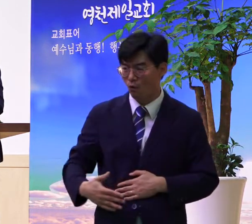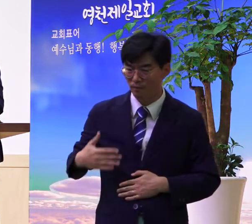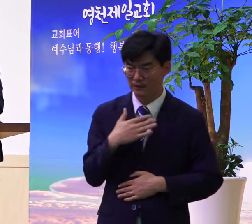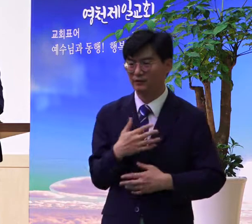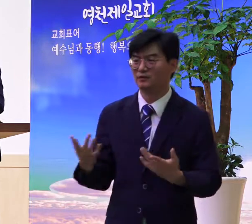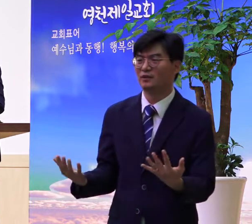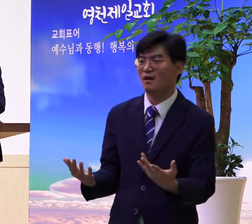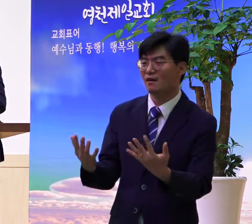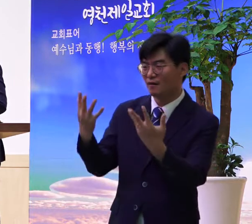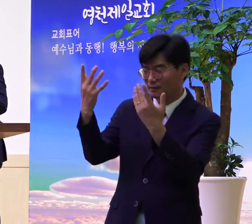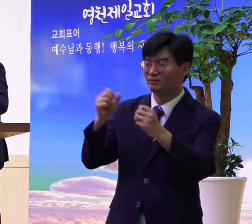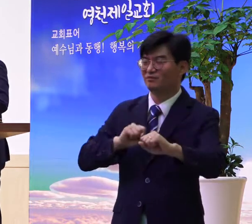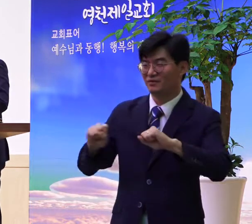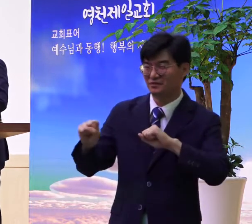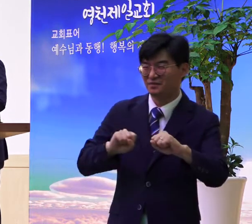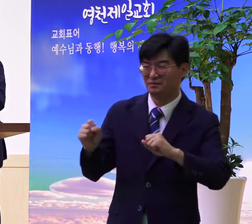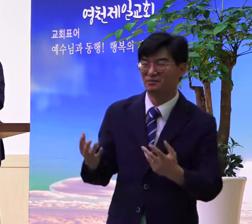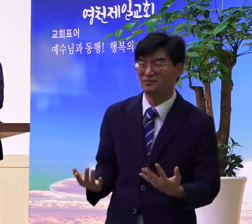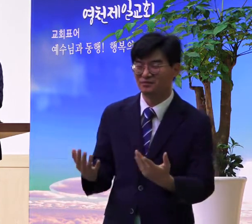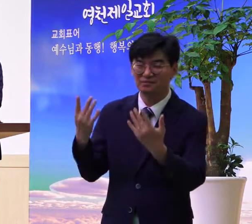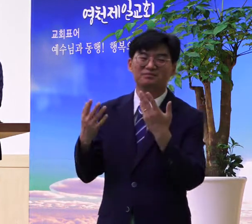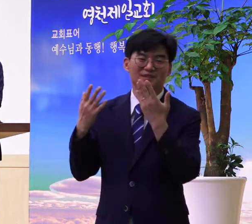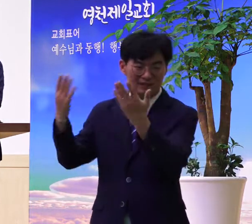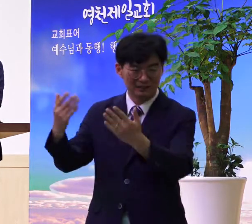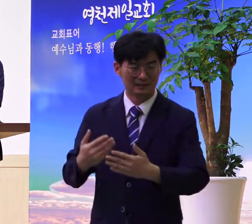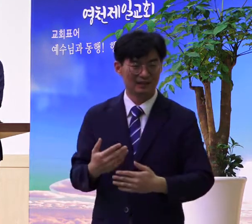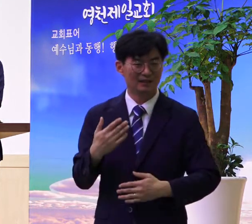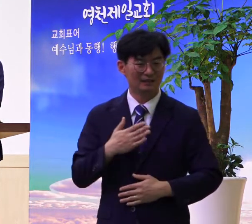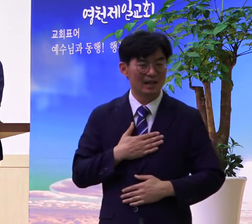나는 다 부어졌다라고 고백한 것입니다.